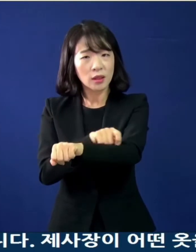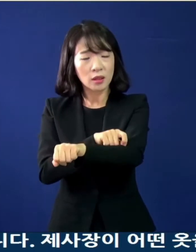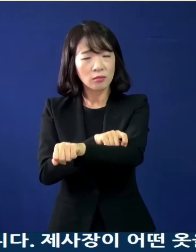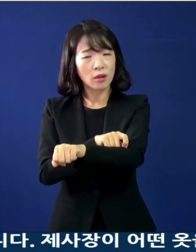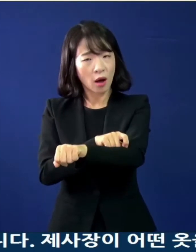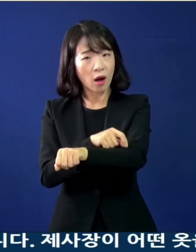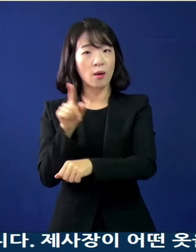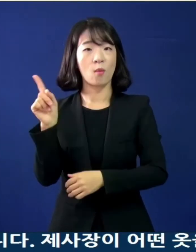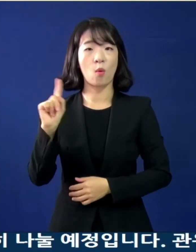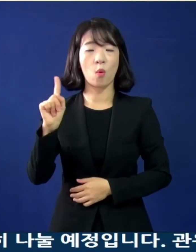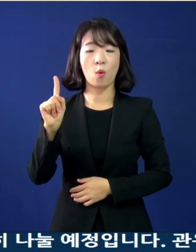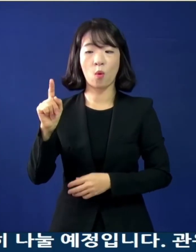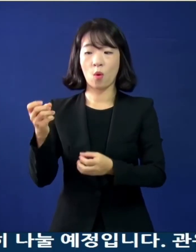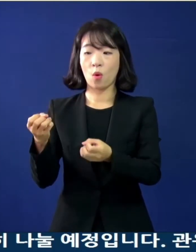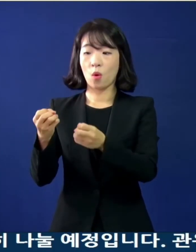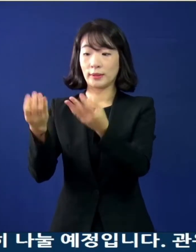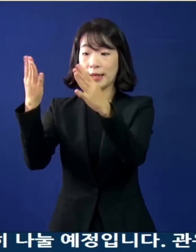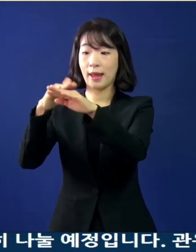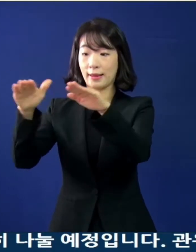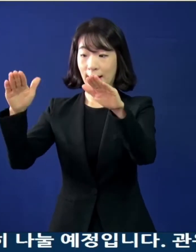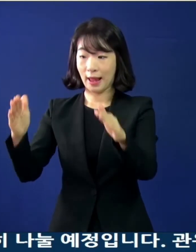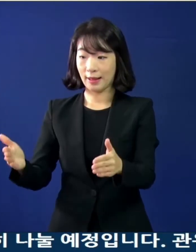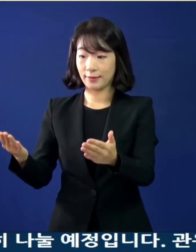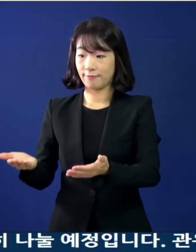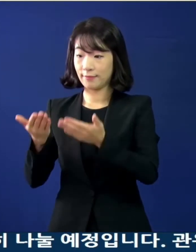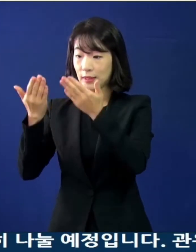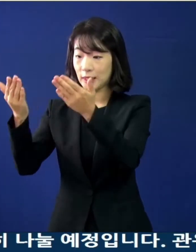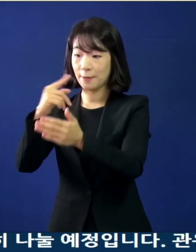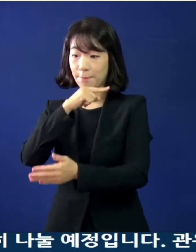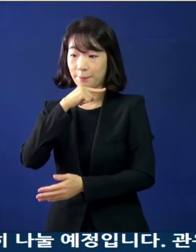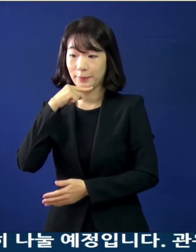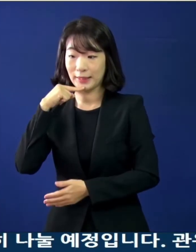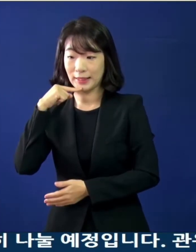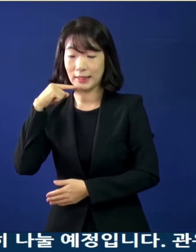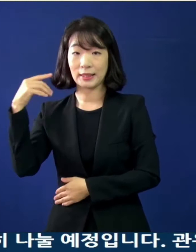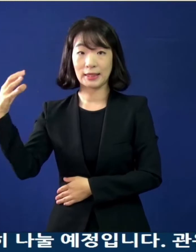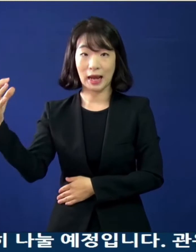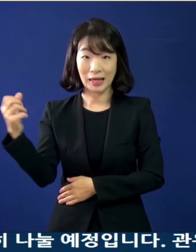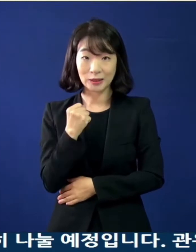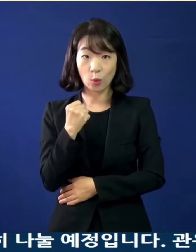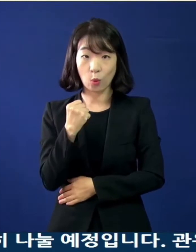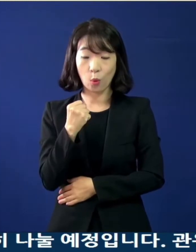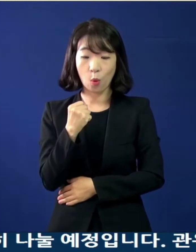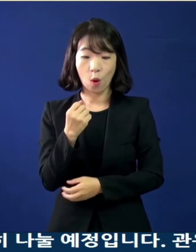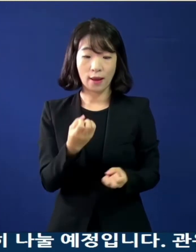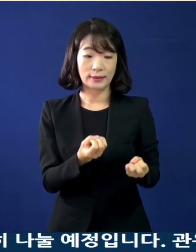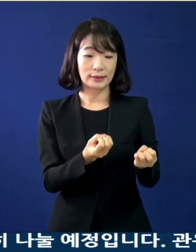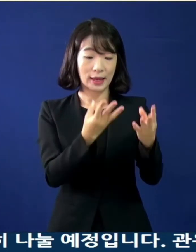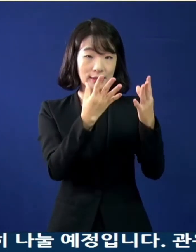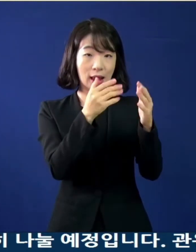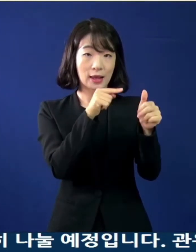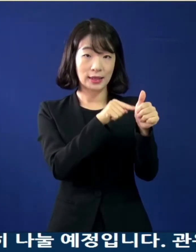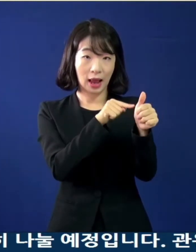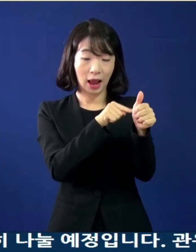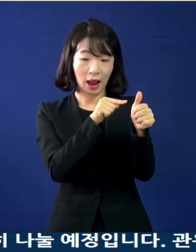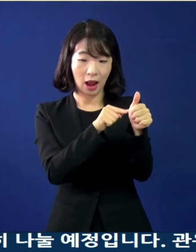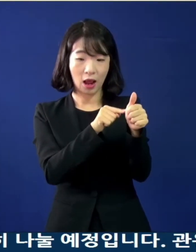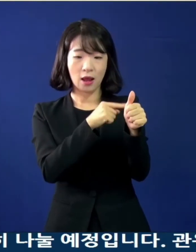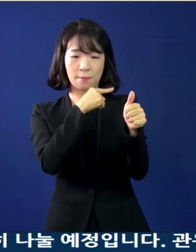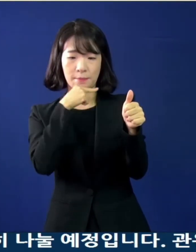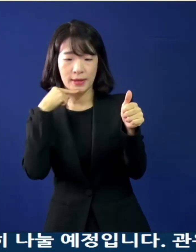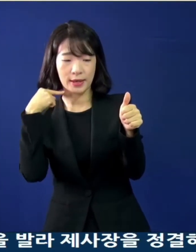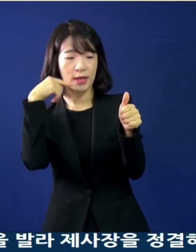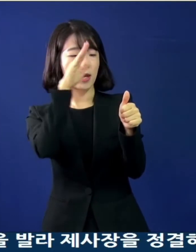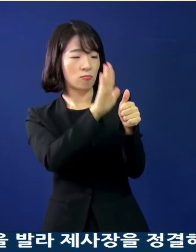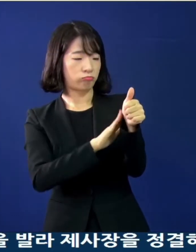제단에 드려졌던 피를 가지고 제사장에게 발라서 제사장에게 피를